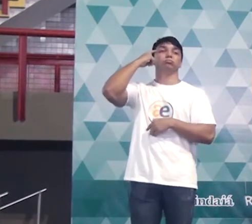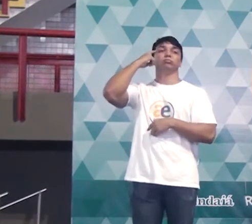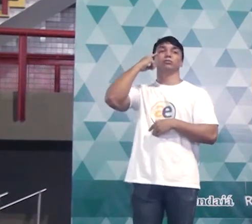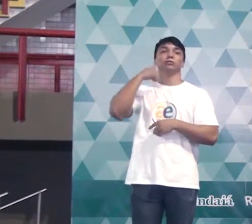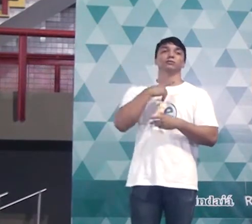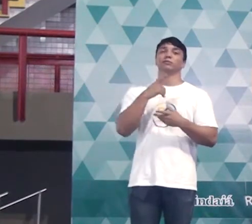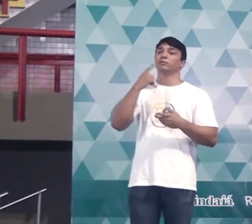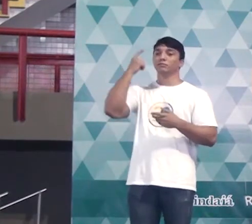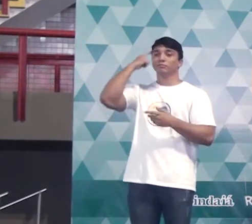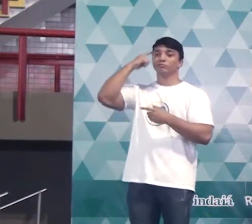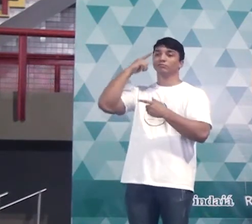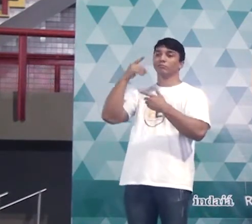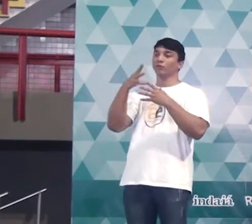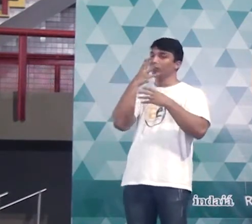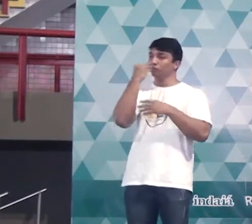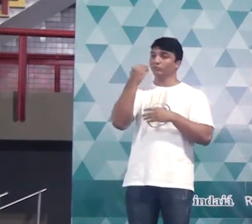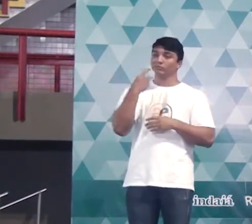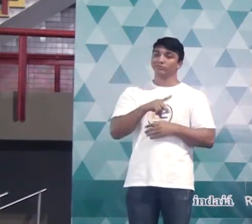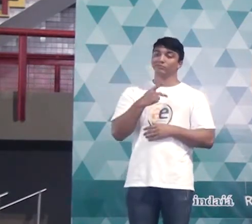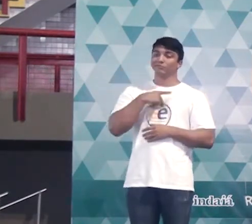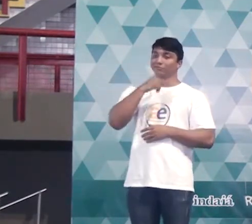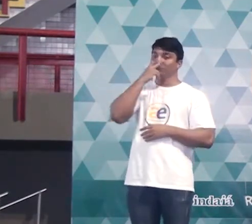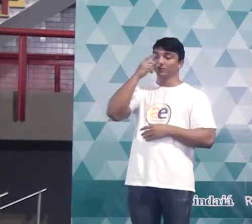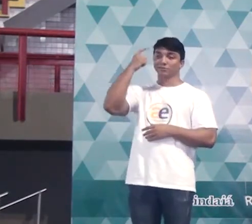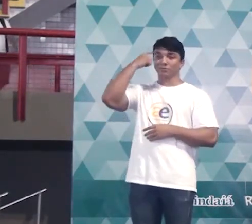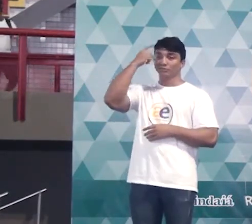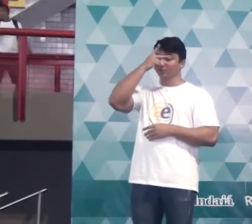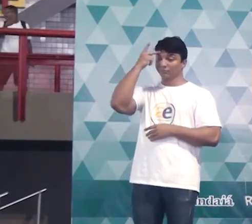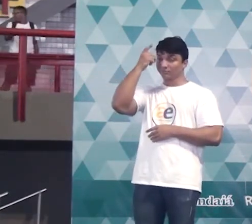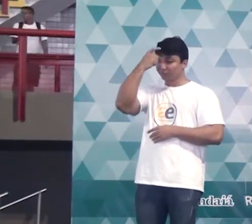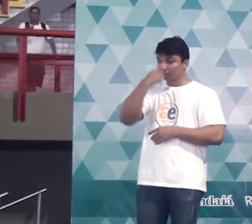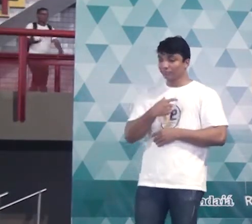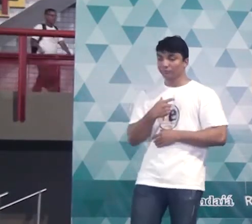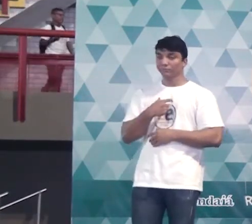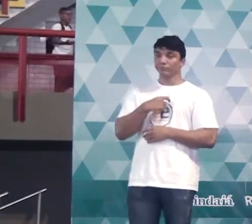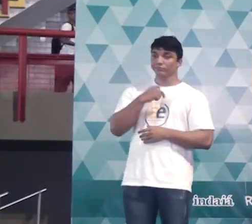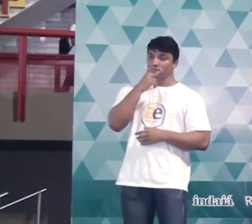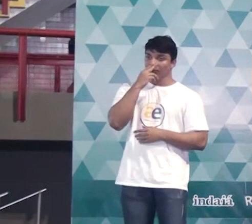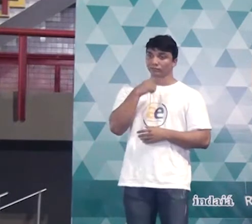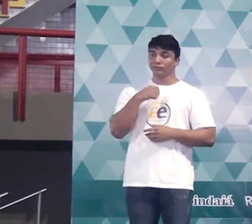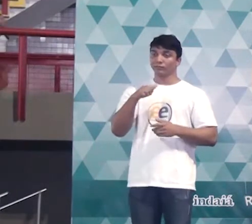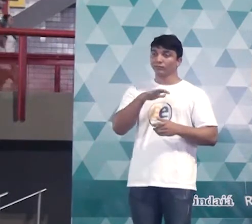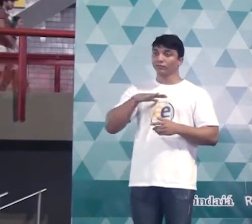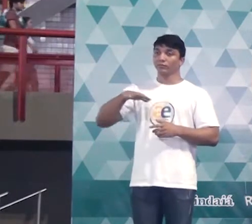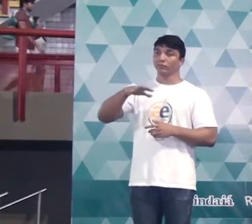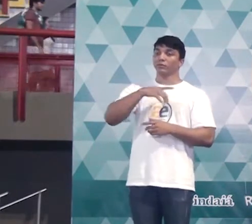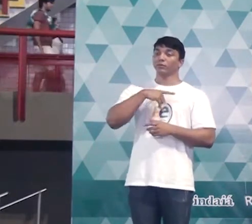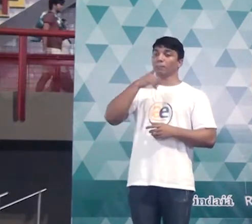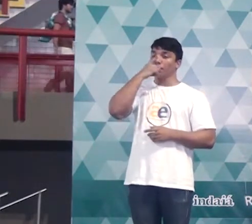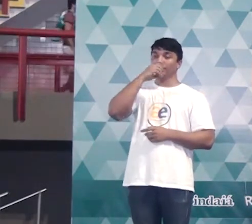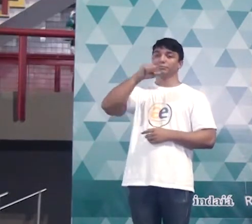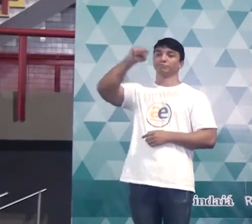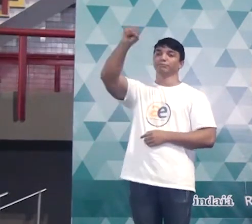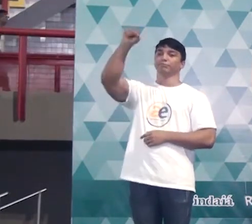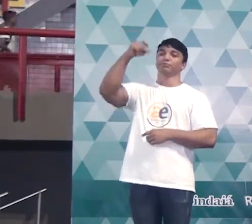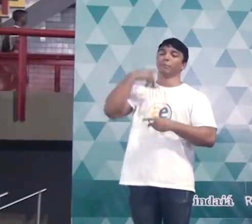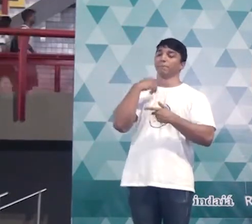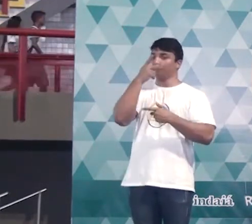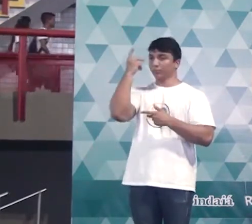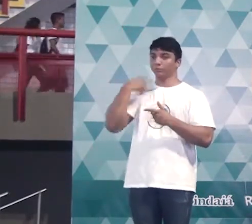fácil é você se distrair numa Topic lotada, né? Que você é uma pessoa, você é uma ilha cercada de axilas por todos os lados,